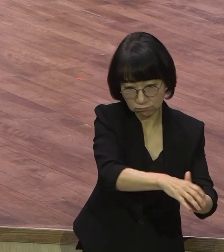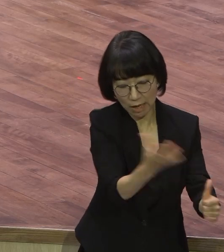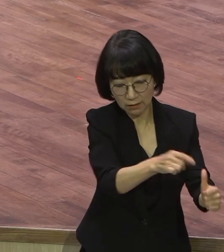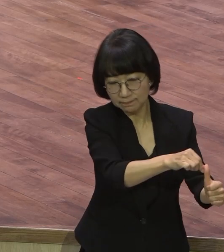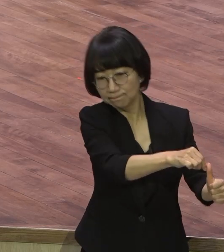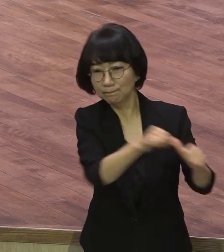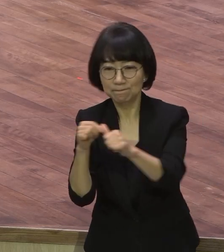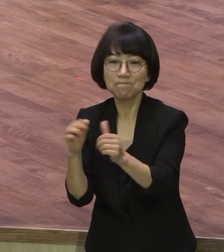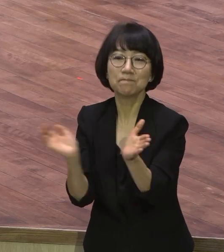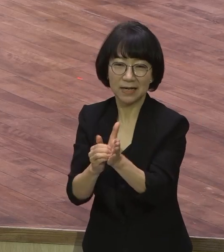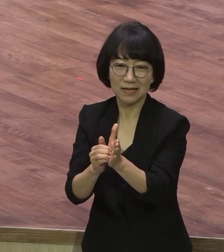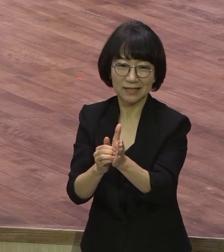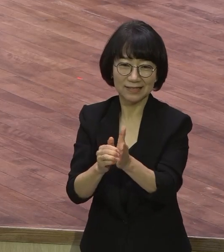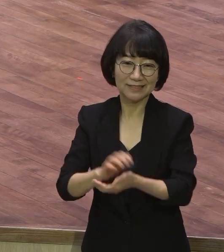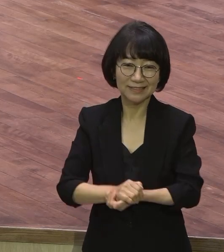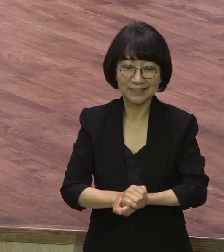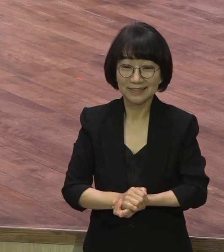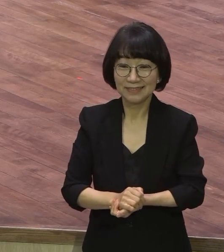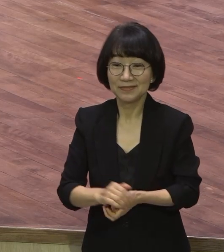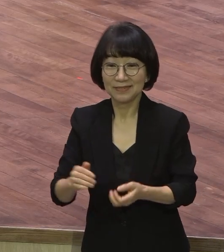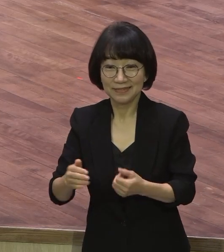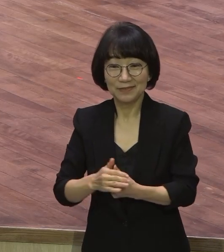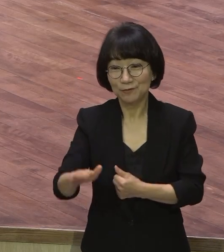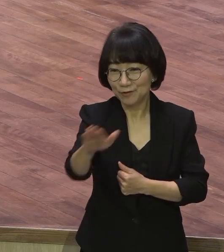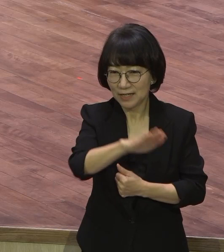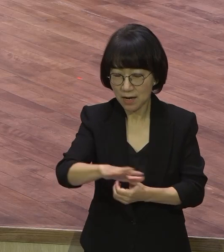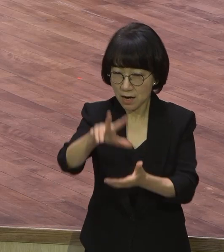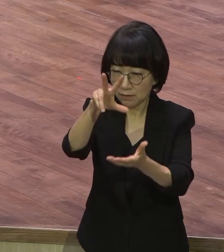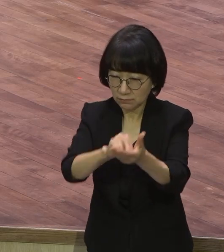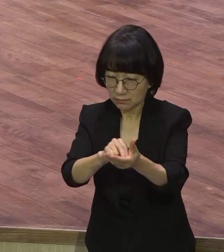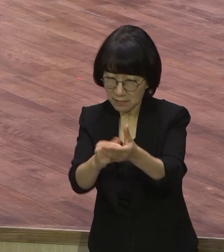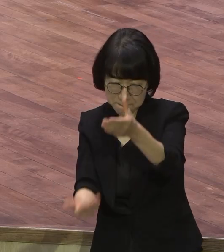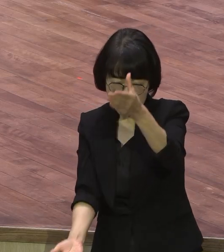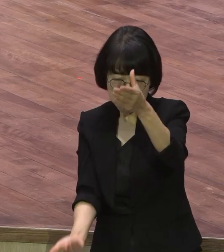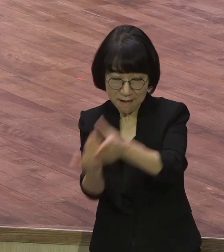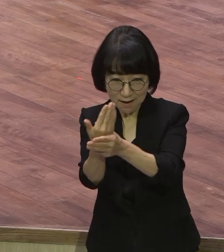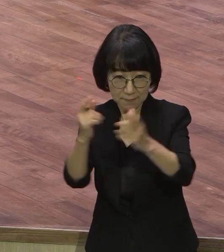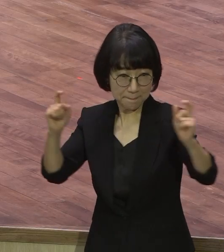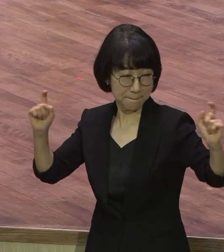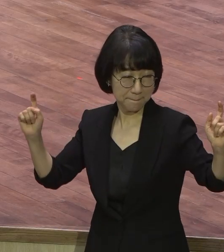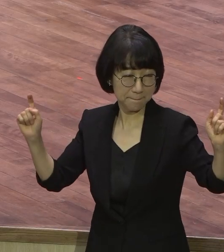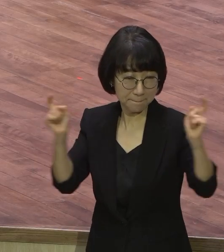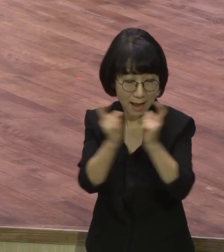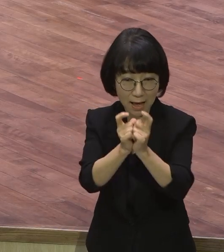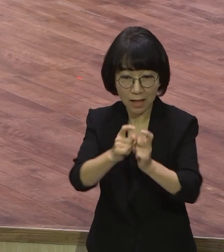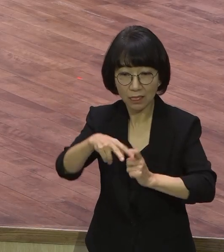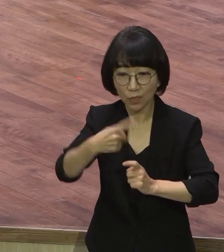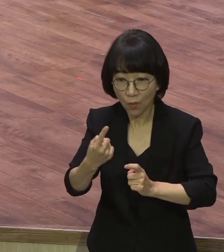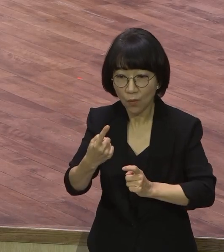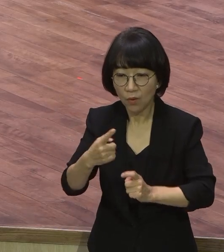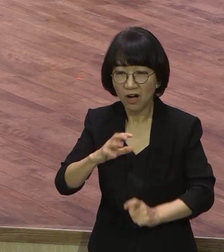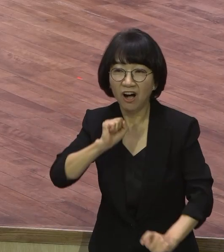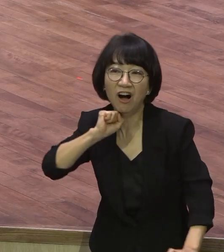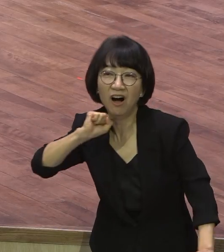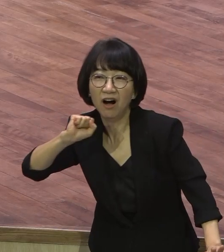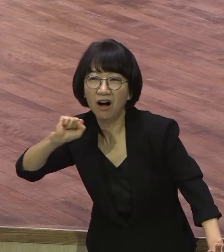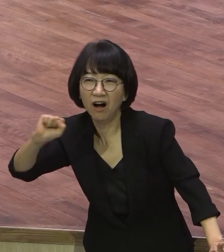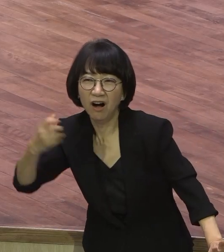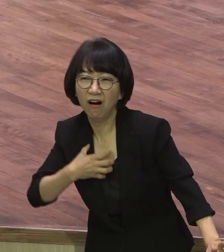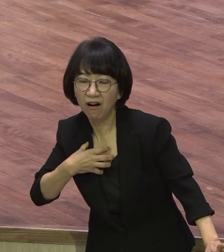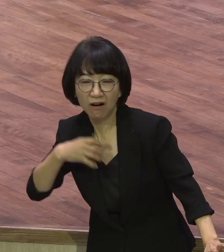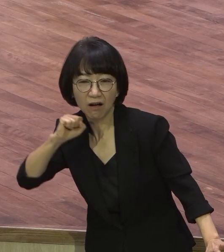그래서 우리는 아무리 큰 문제 사건이 온다 할지라도 거기에 묻혀서 부정적